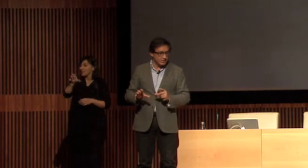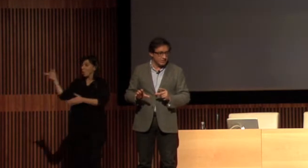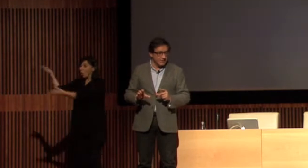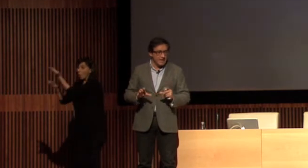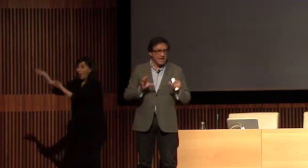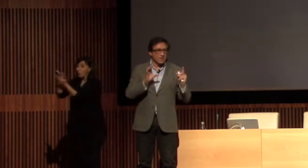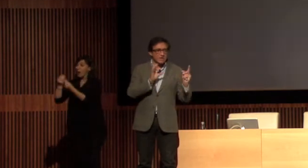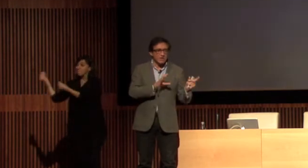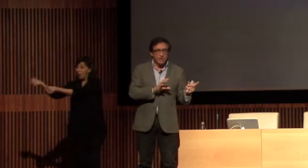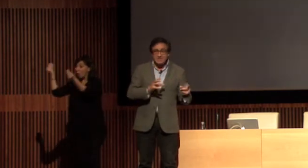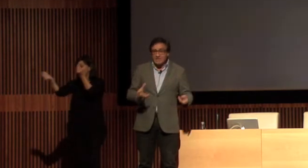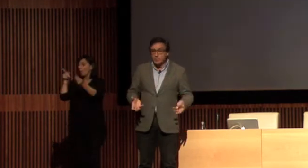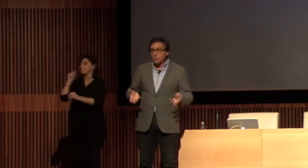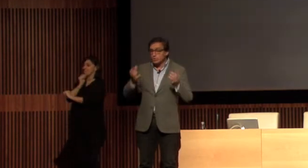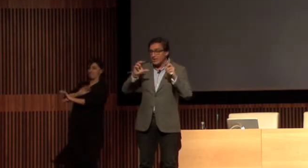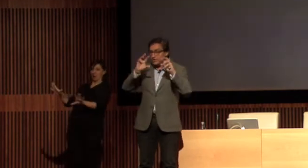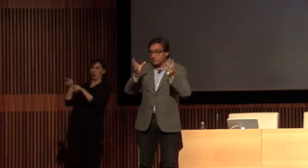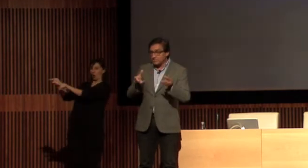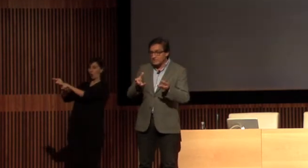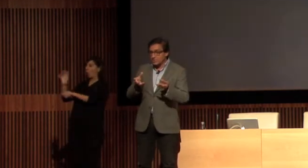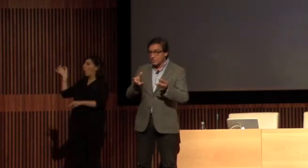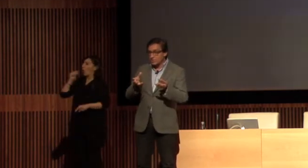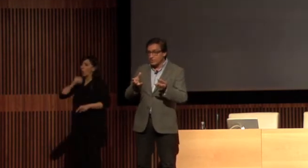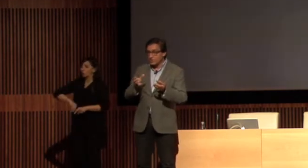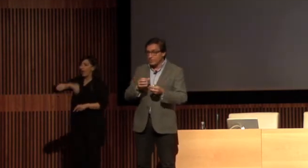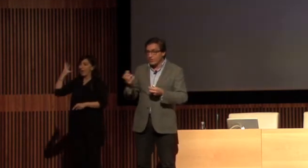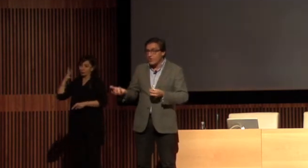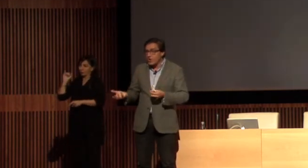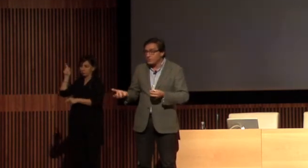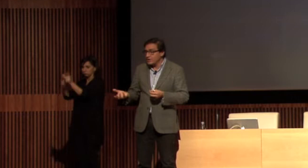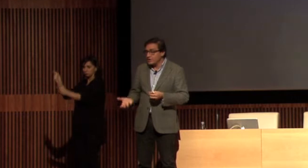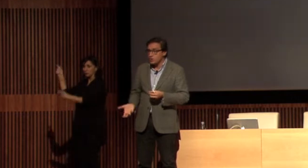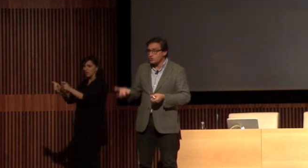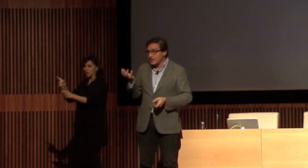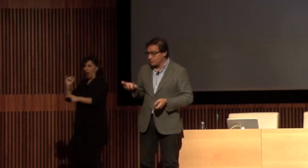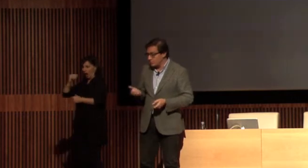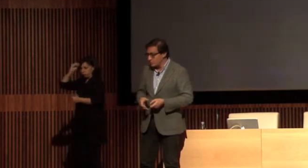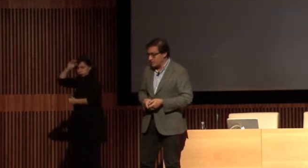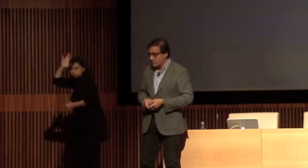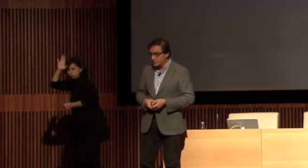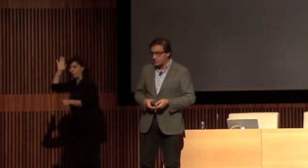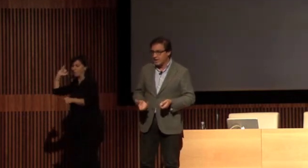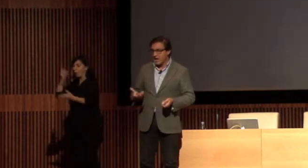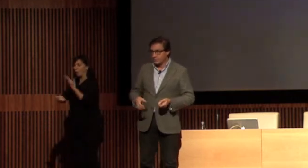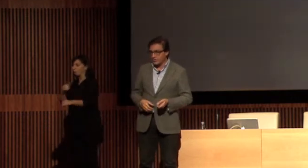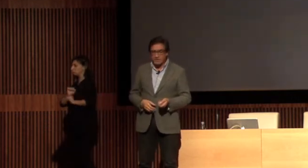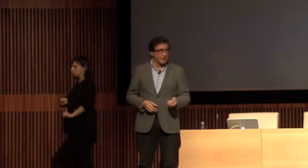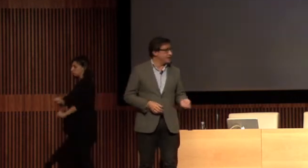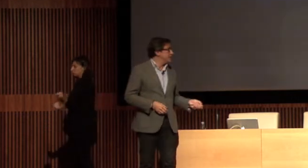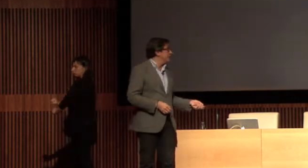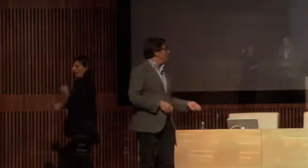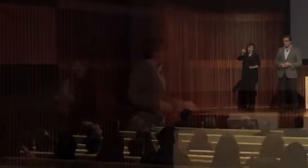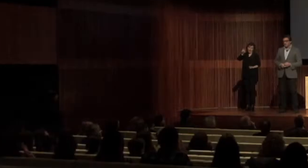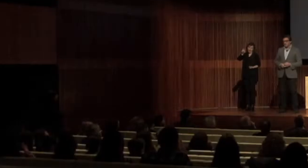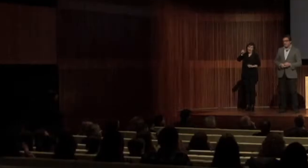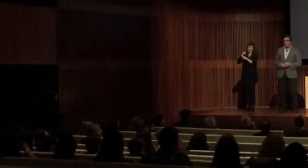mejor. Las organizaciones que tienen mucho talento basado en conocimiento pero que no colaboran no sacan todo el partido al potencial